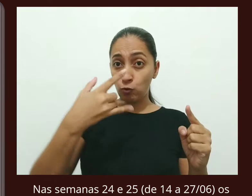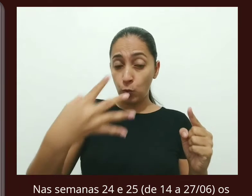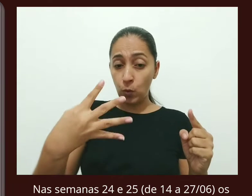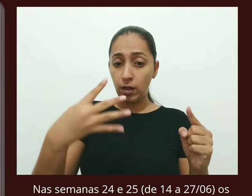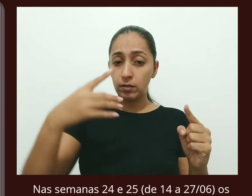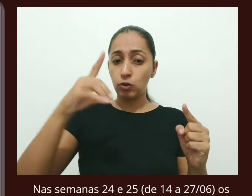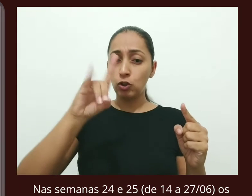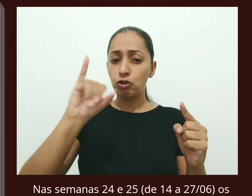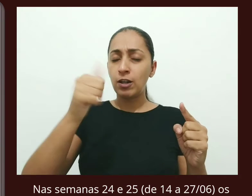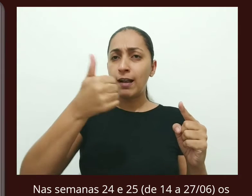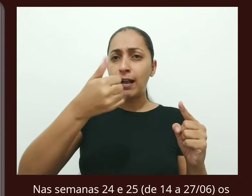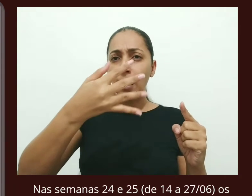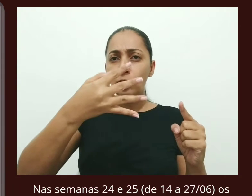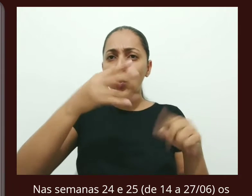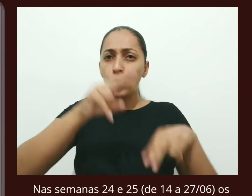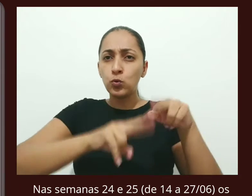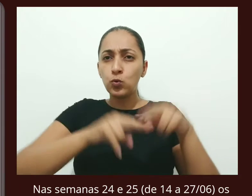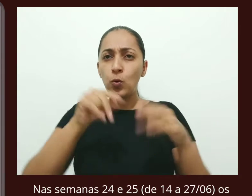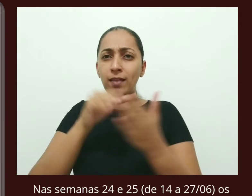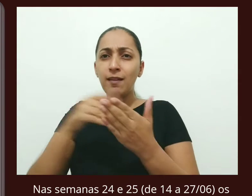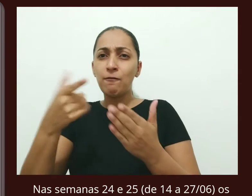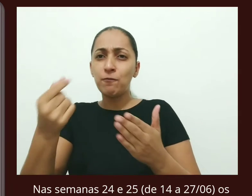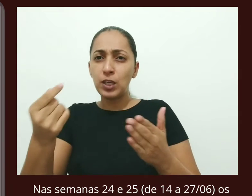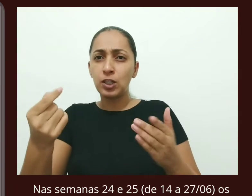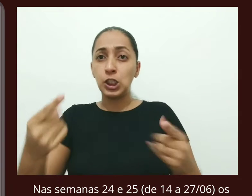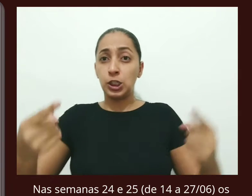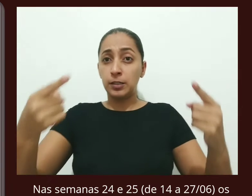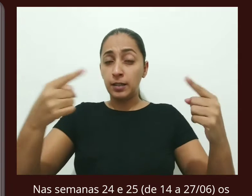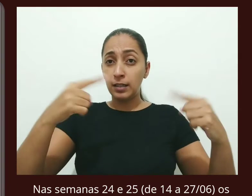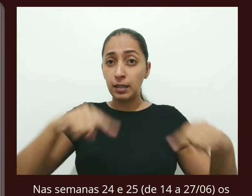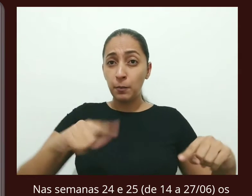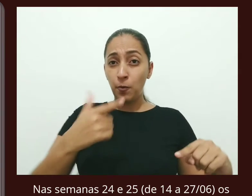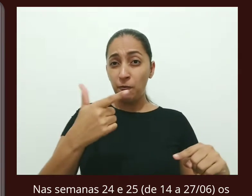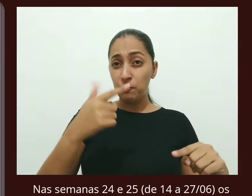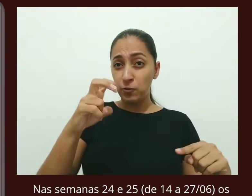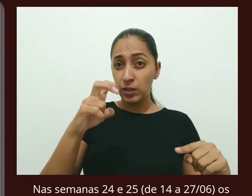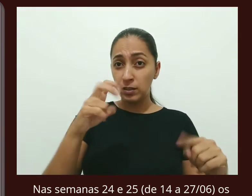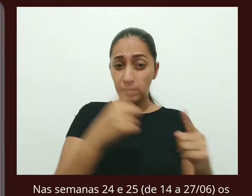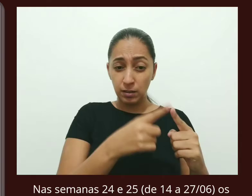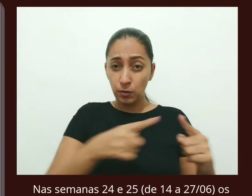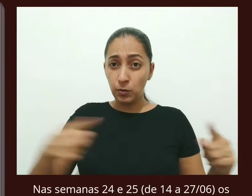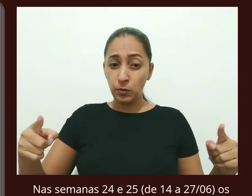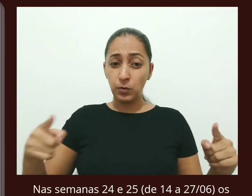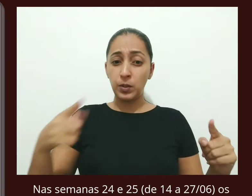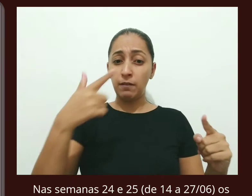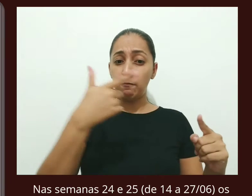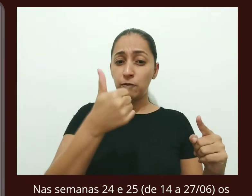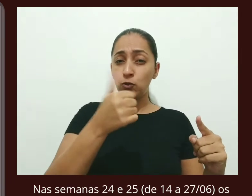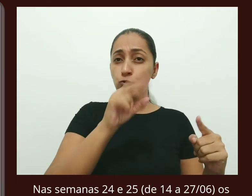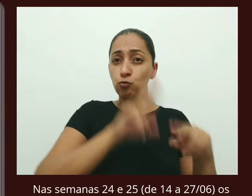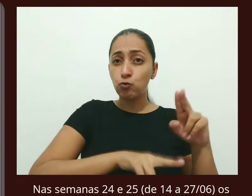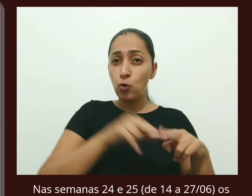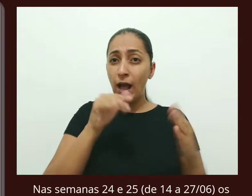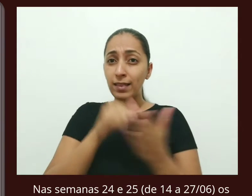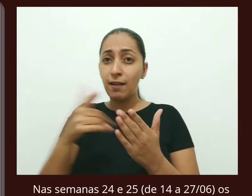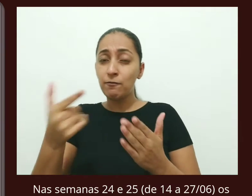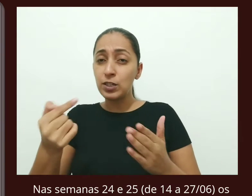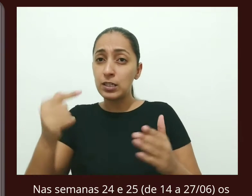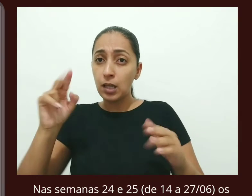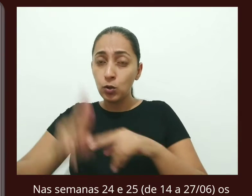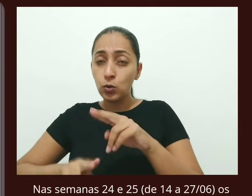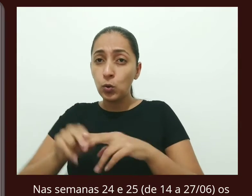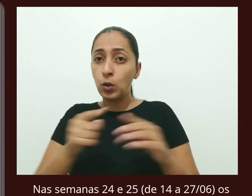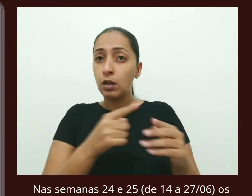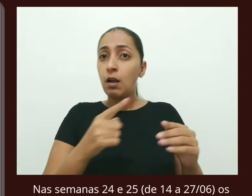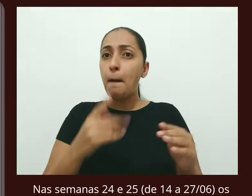as semanas 24, de 14, a partir de 14 de junho, e a semana de 25, que